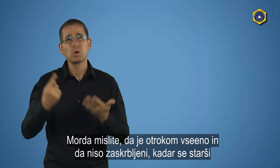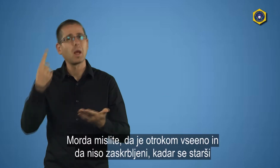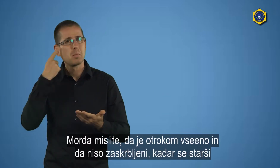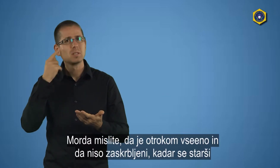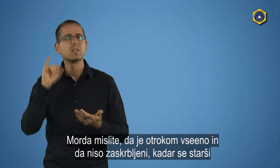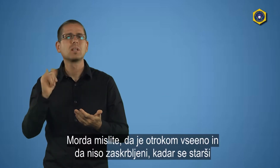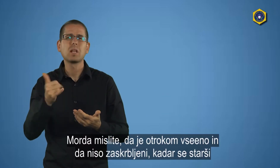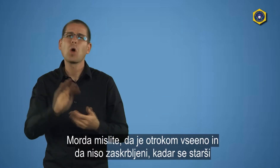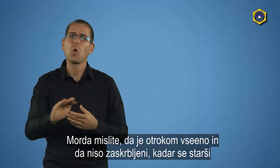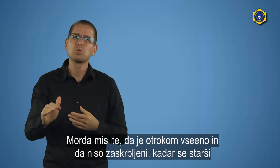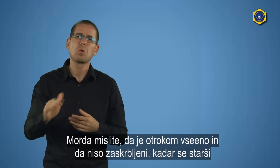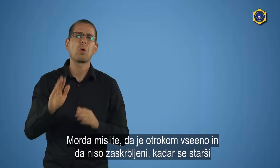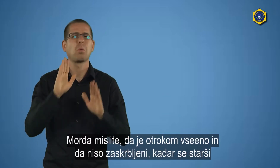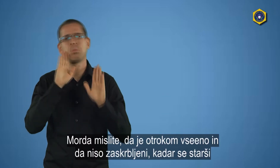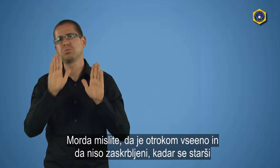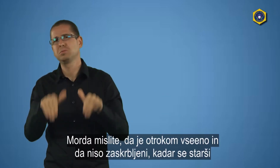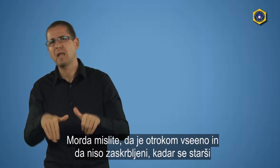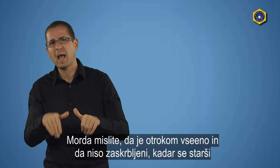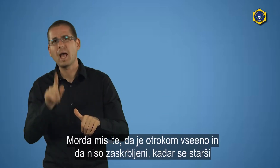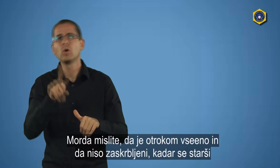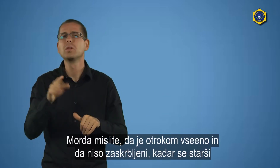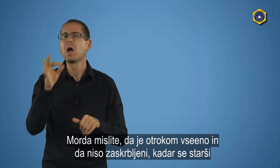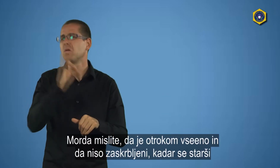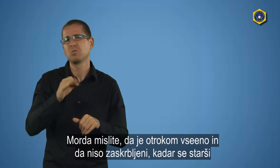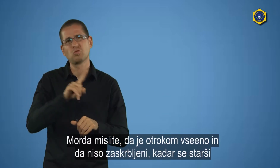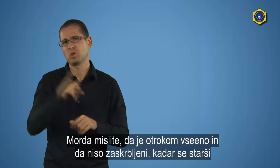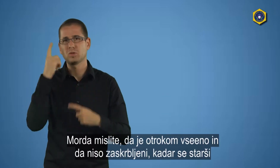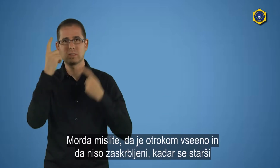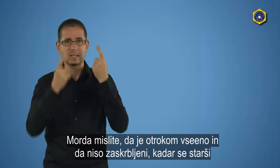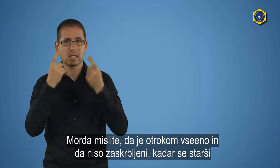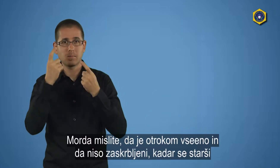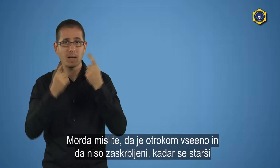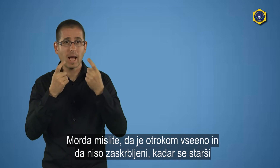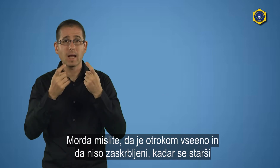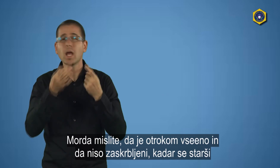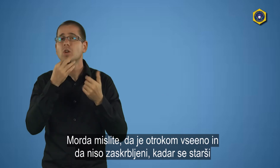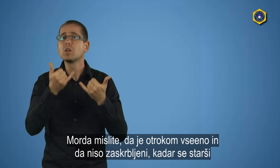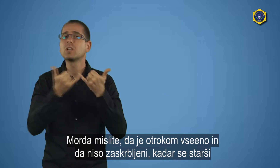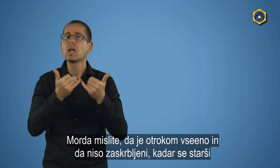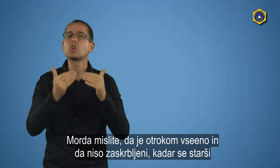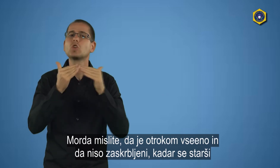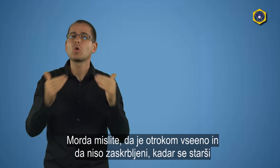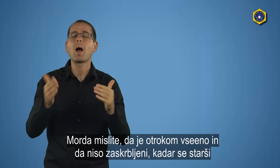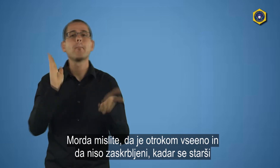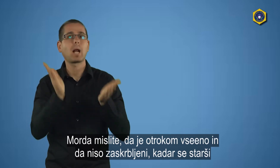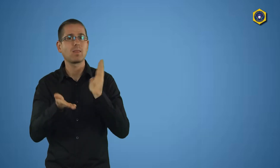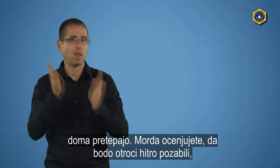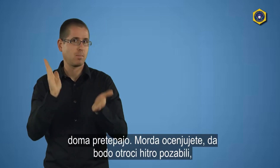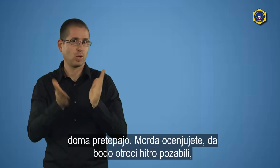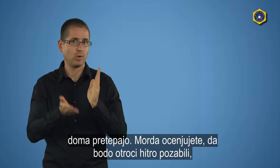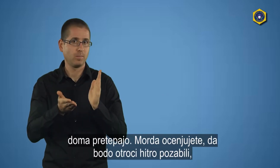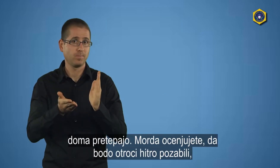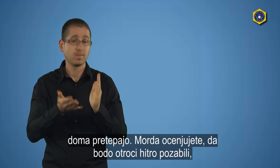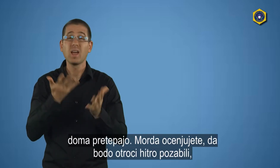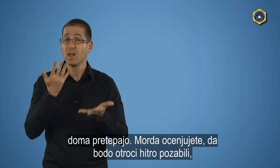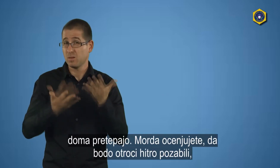Morda mislite, da je otrokom vseeno in da niso zaskrbljeni, kadar se starši doma pretepajo.